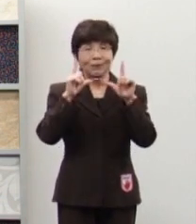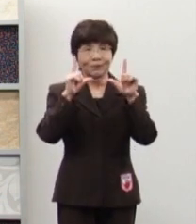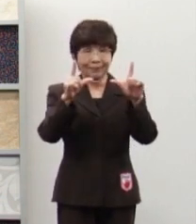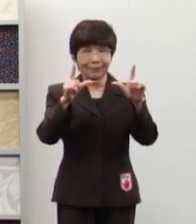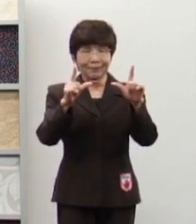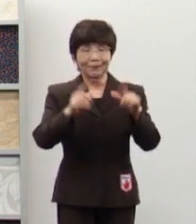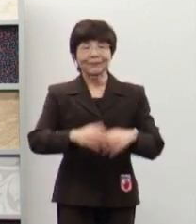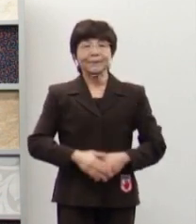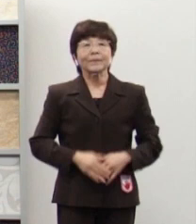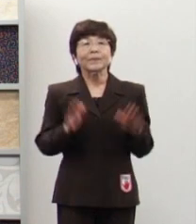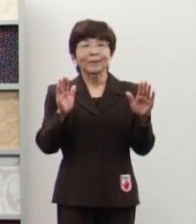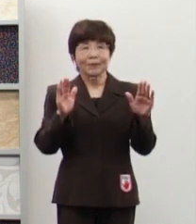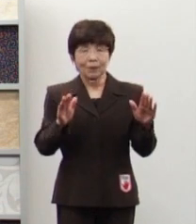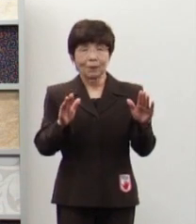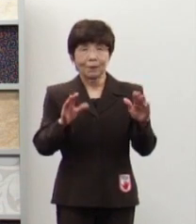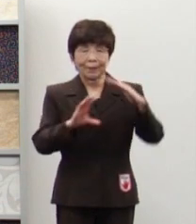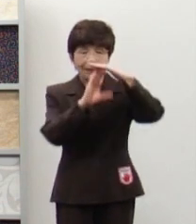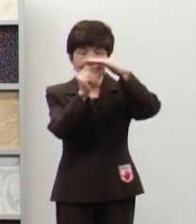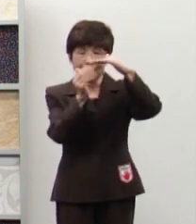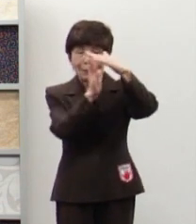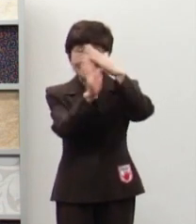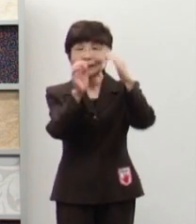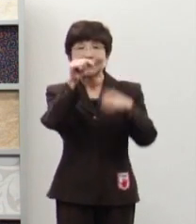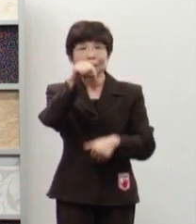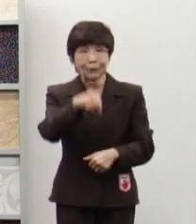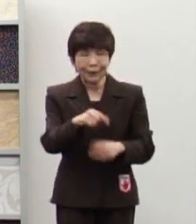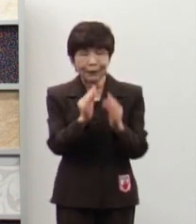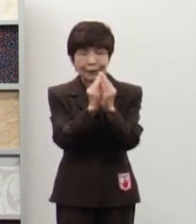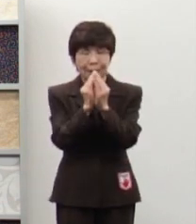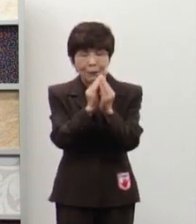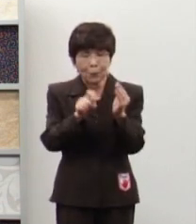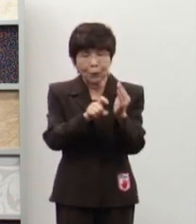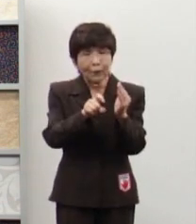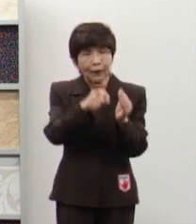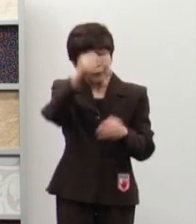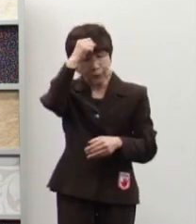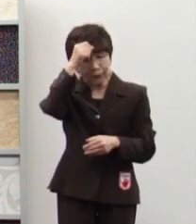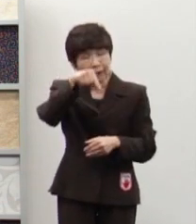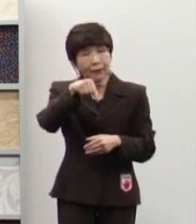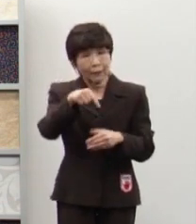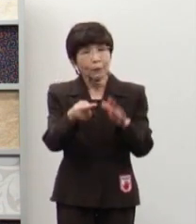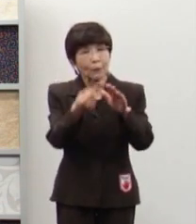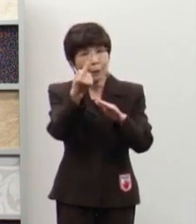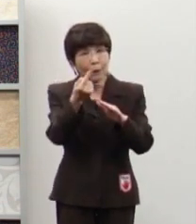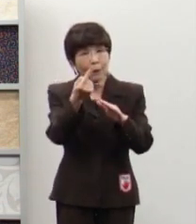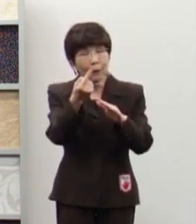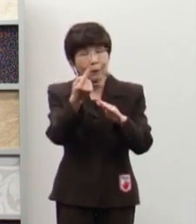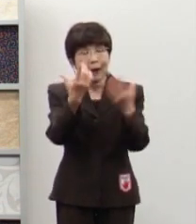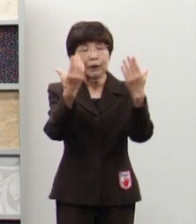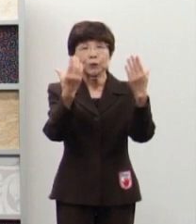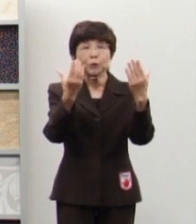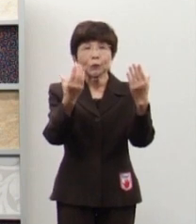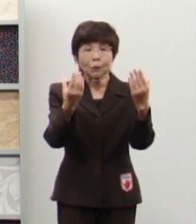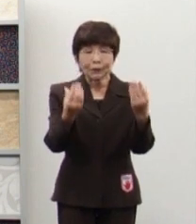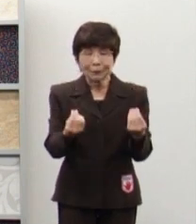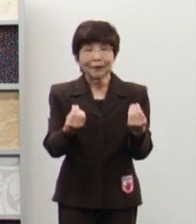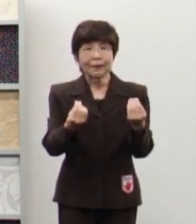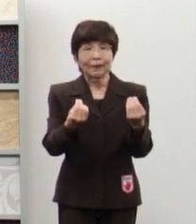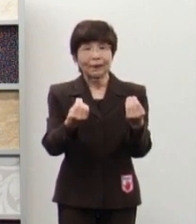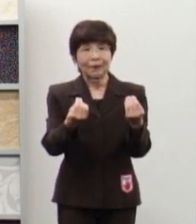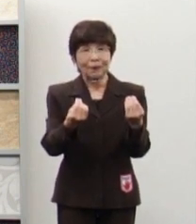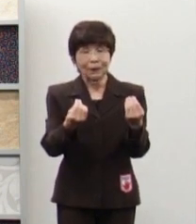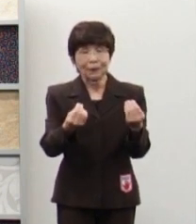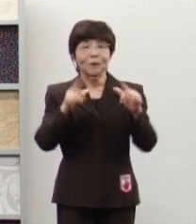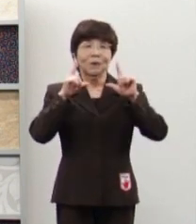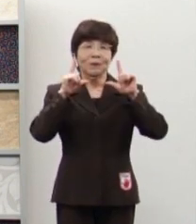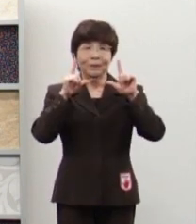本日ここに、本件におきます百瀬線香細菌病の多発は収束しましたことを、この